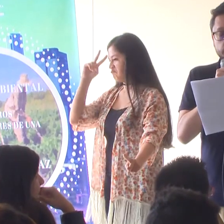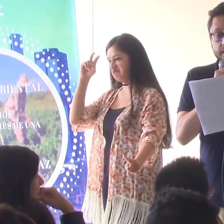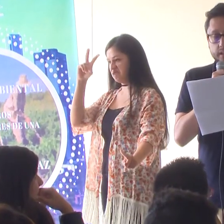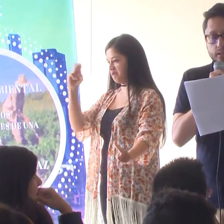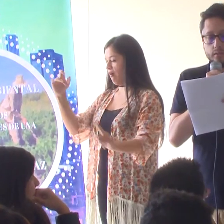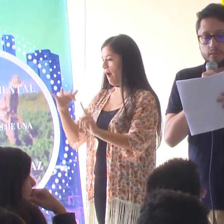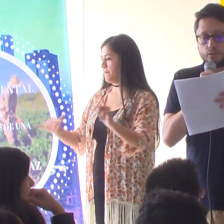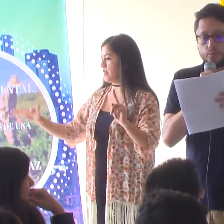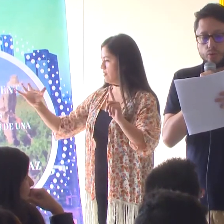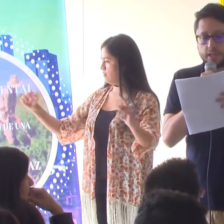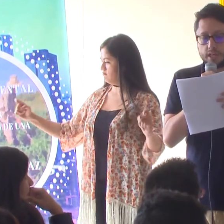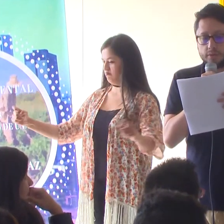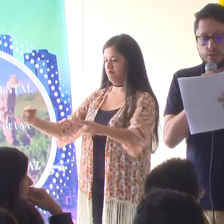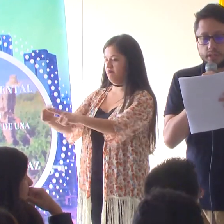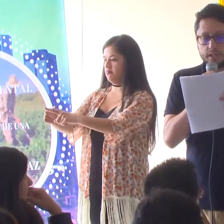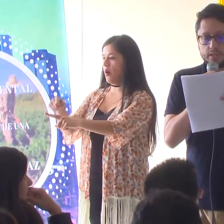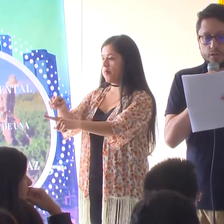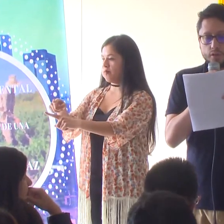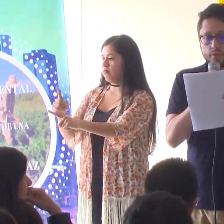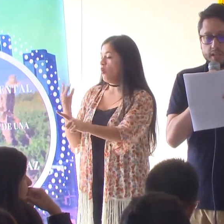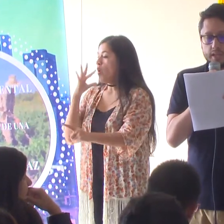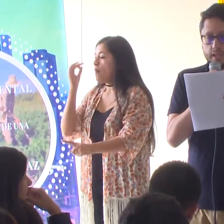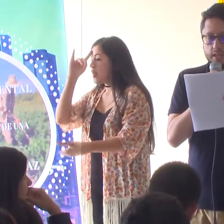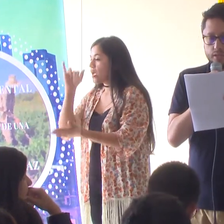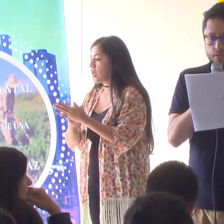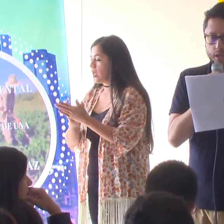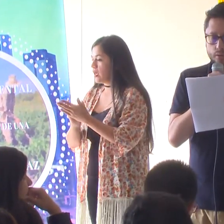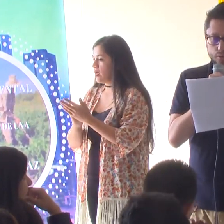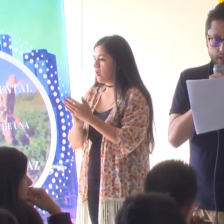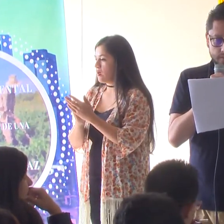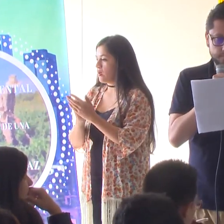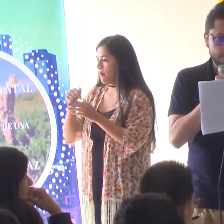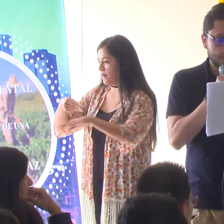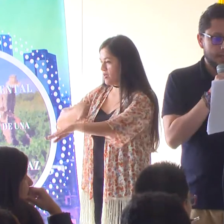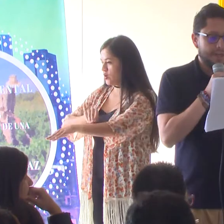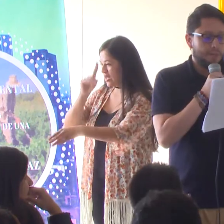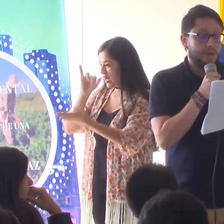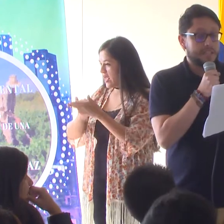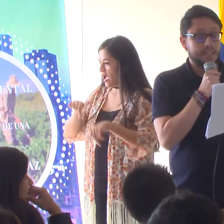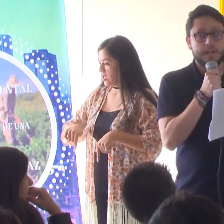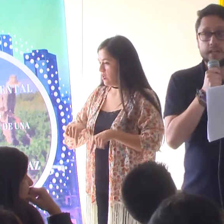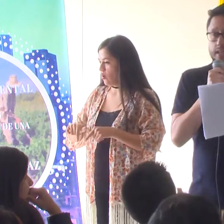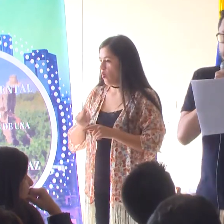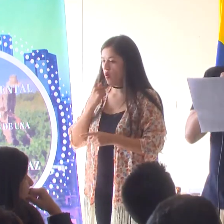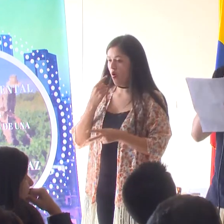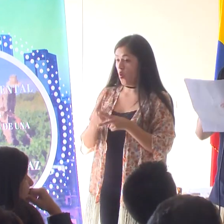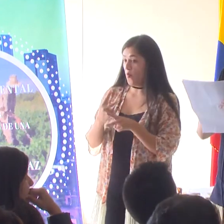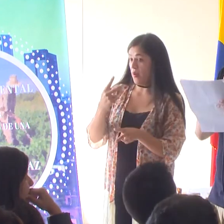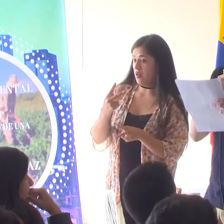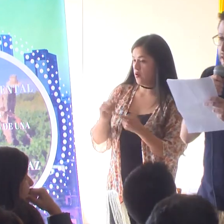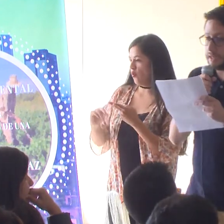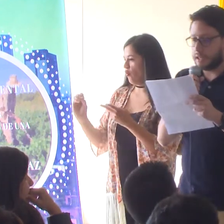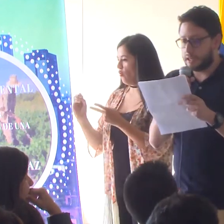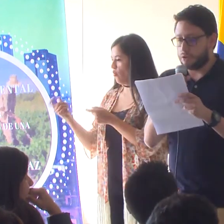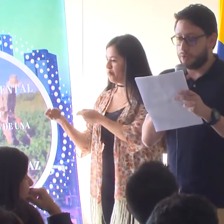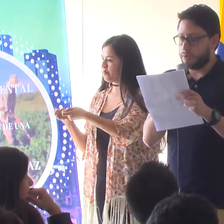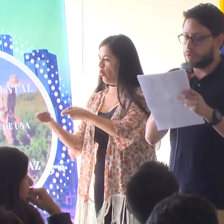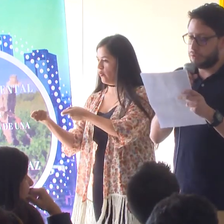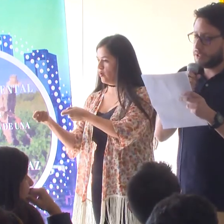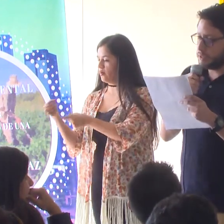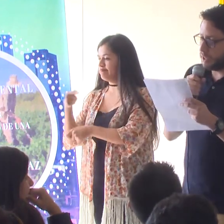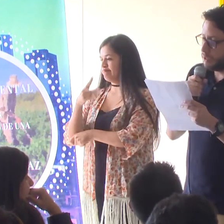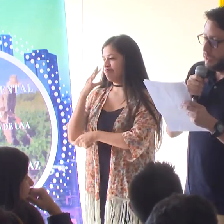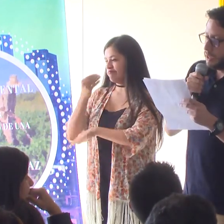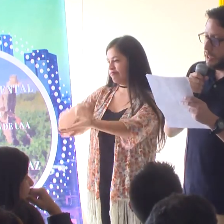aparentemente como únicas visiones de gestión de lo ambiental en la ciudad de bogotá más allá del chascarrillo del alcalde que no